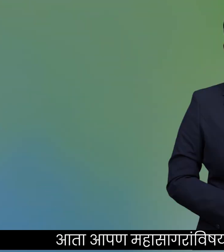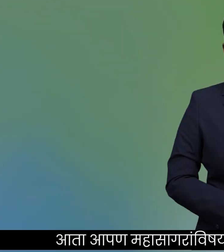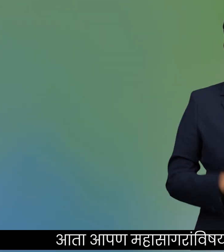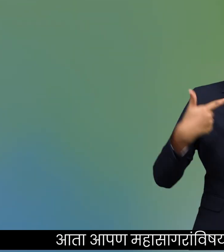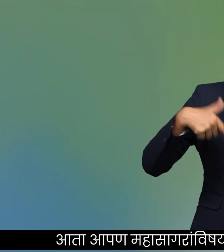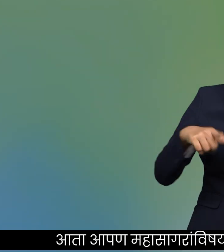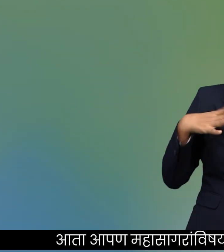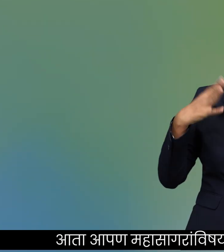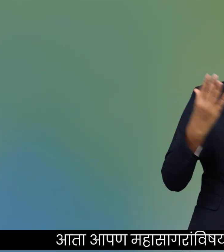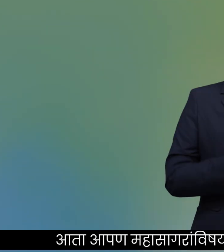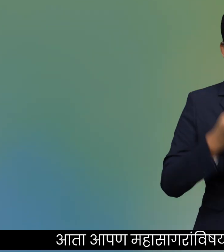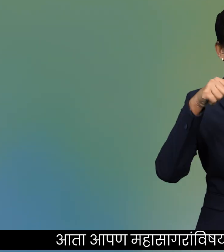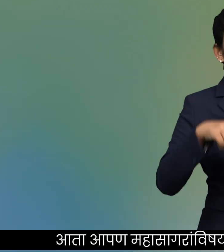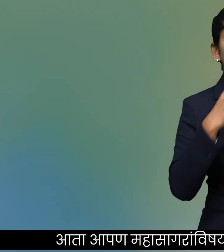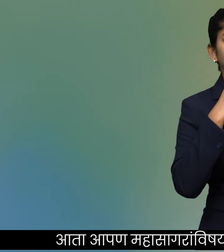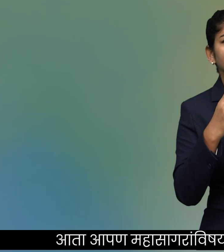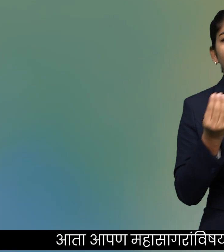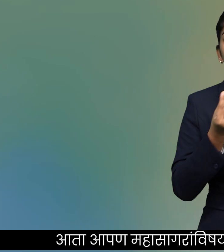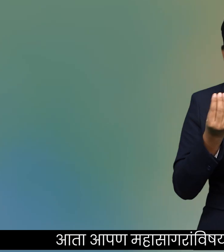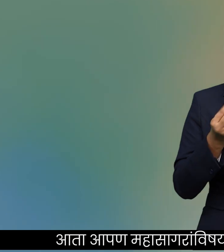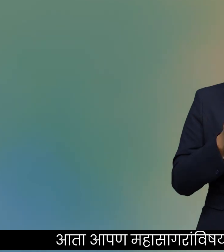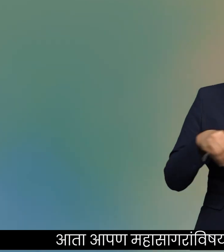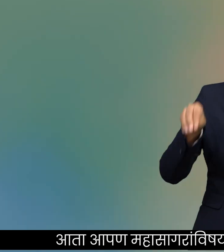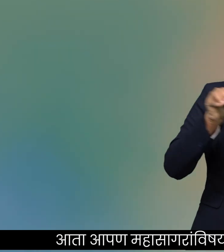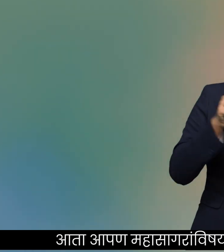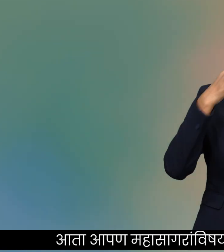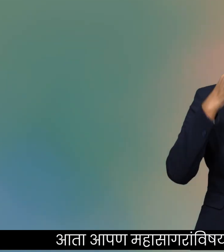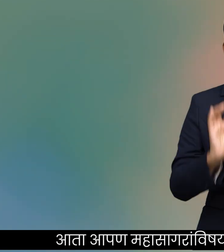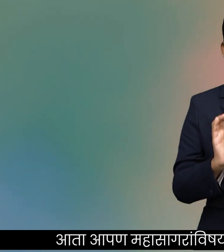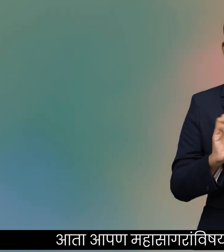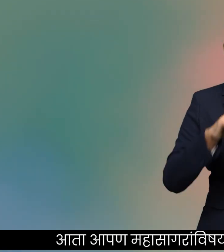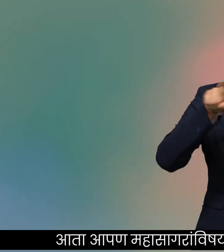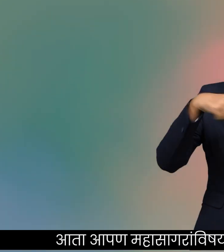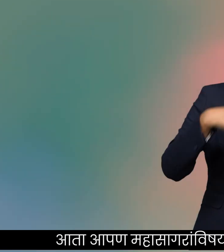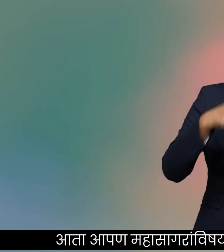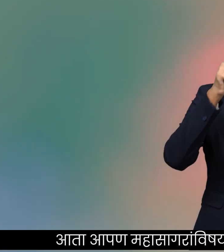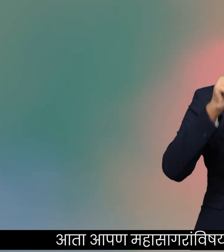आता आपण महासागरांविषयी आणखी काही महत्त्वाच्या गोष्टी पाहूया.